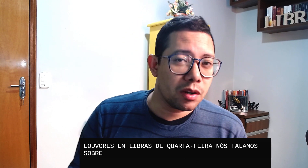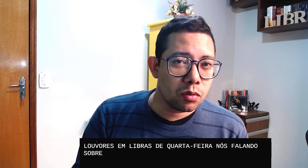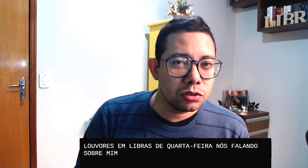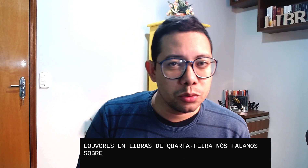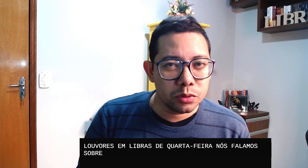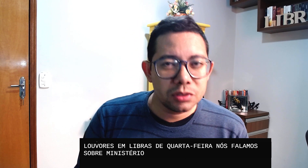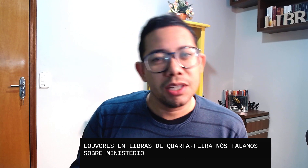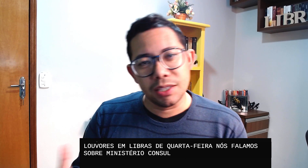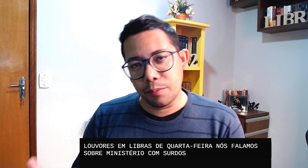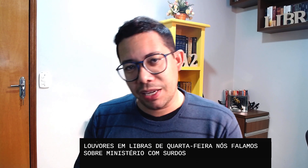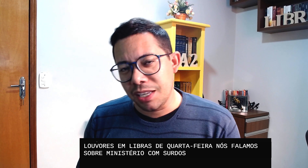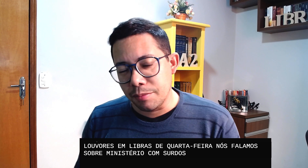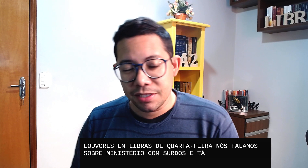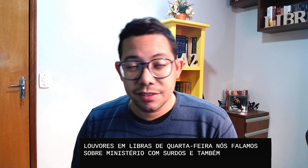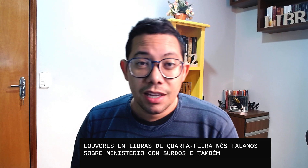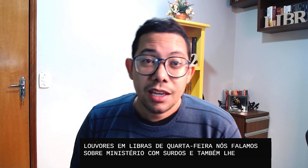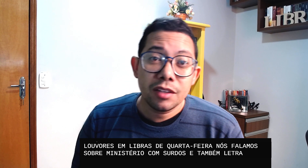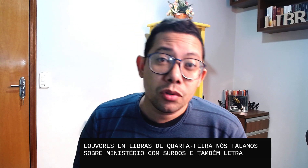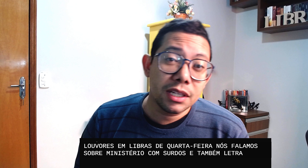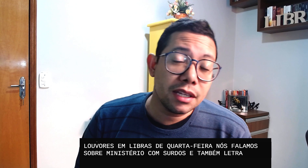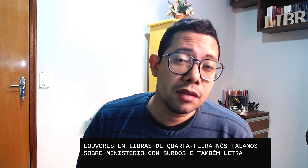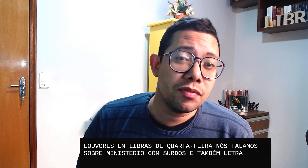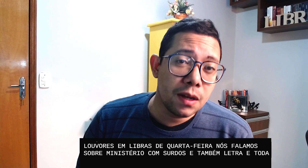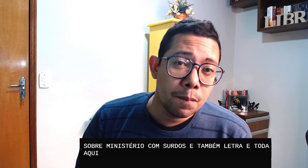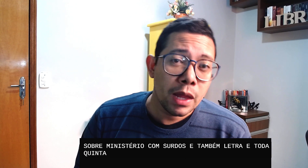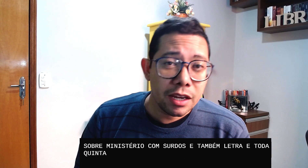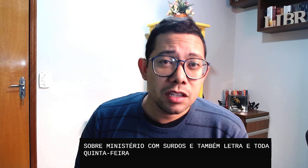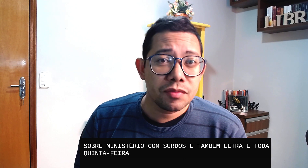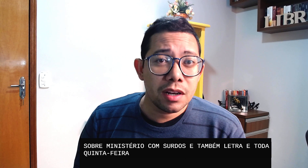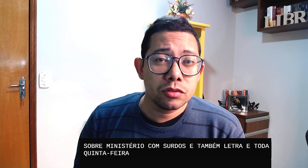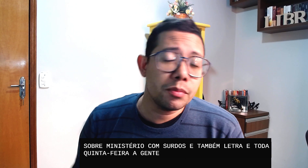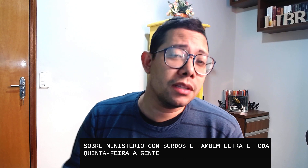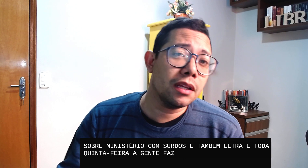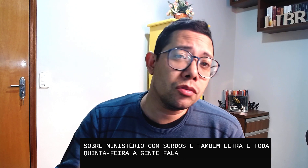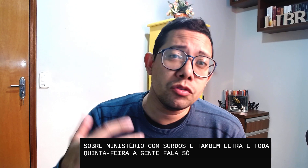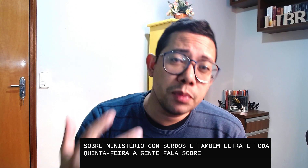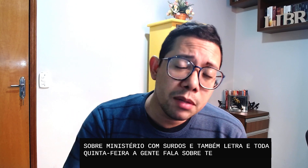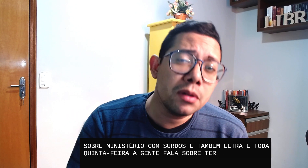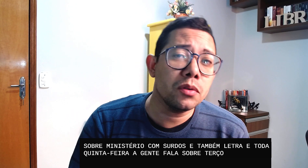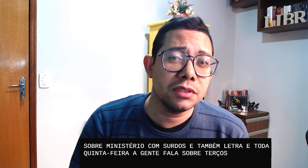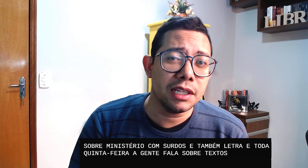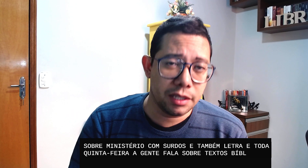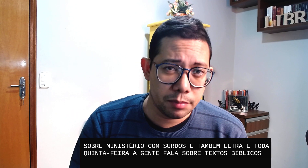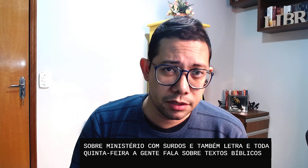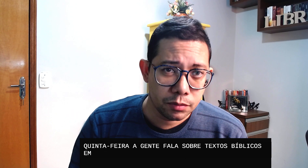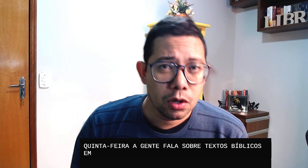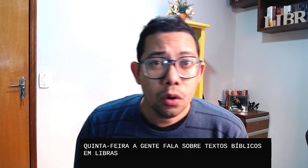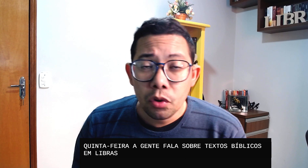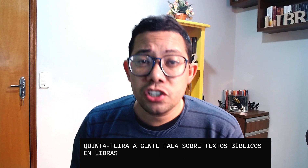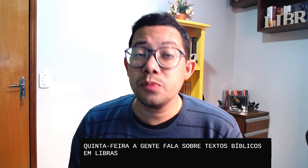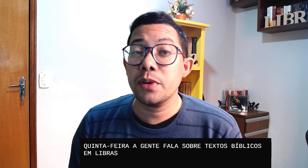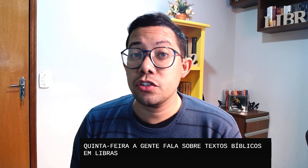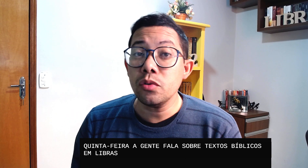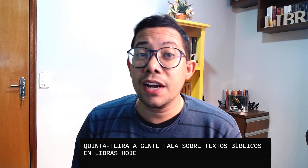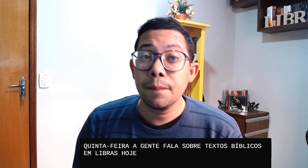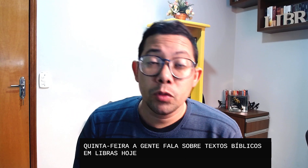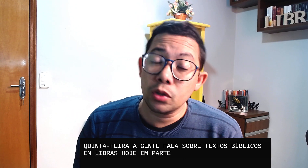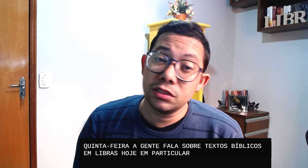com surdos e também Libras. E toda quinta-feira a gente fala sobre textos bíblicos em Libras. Hoje, em particular, nós